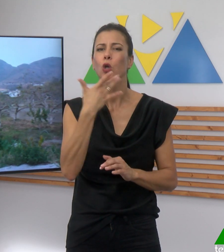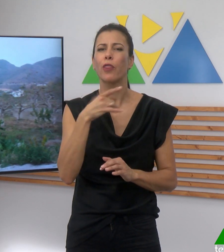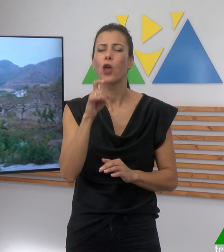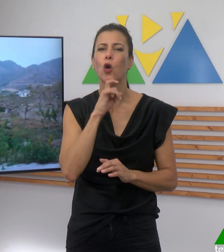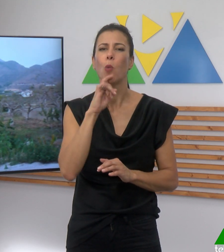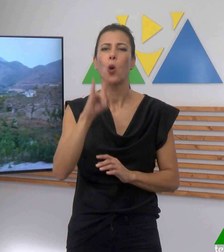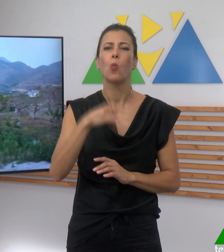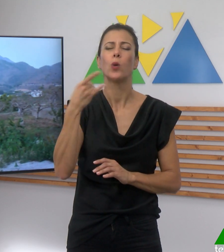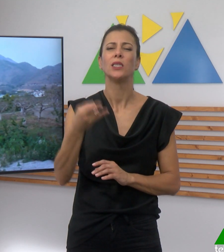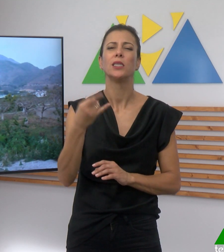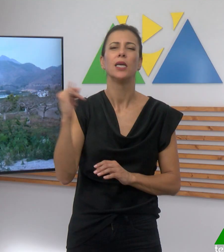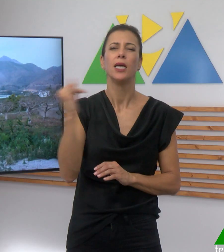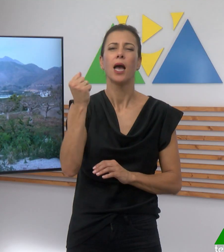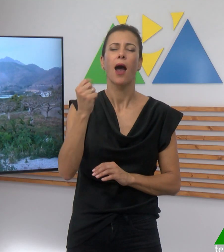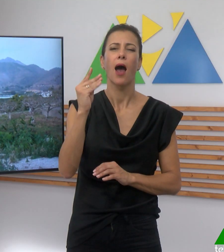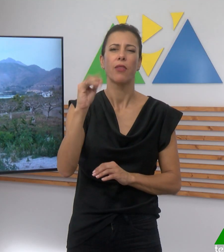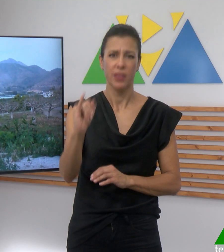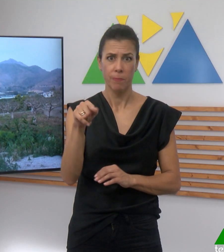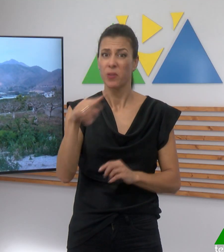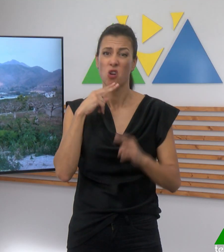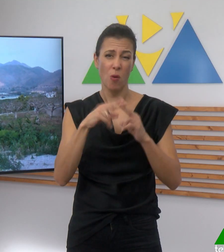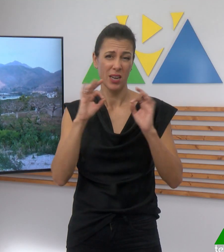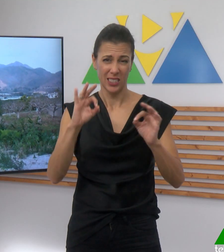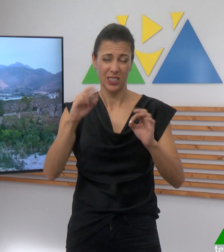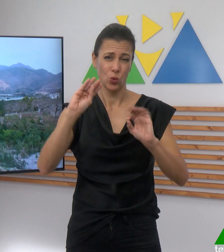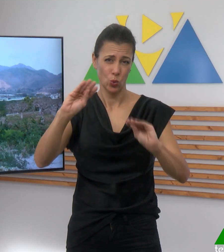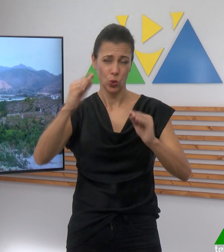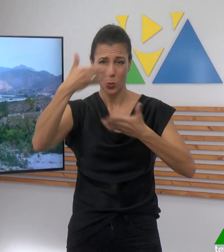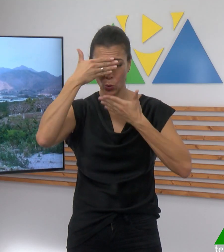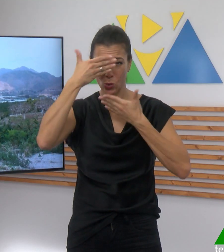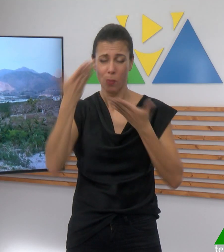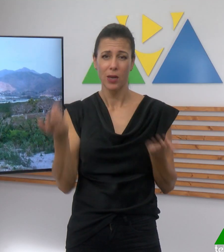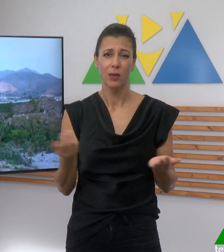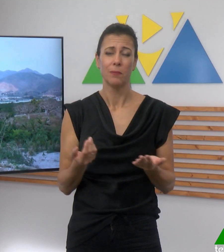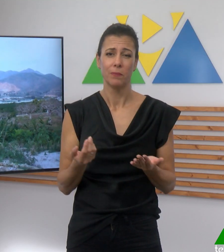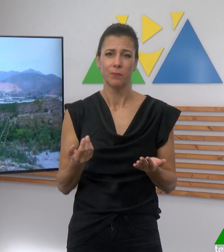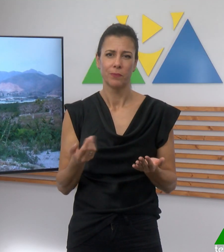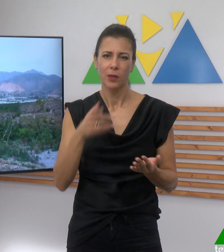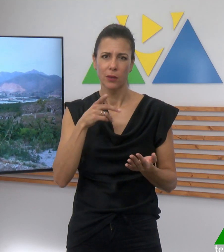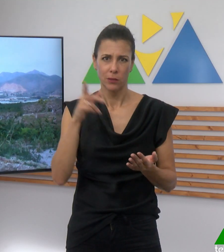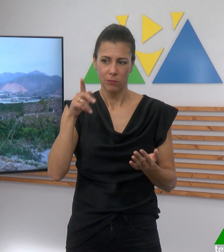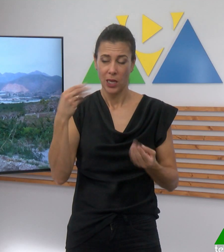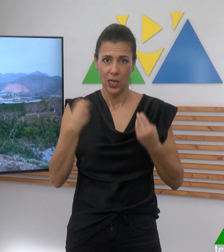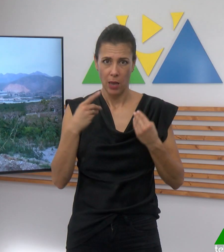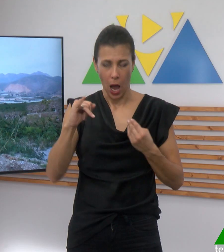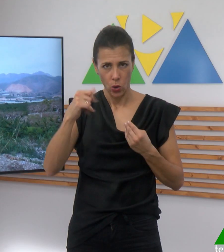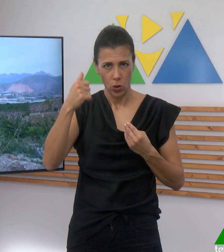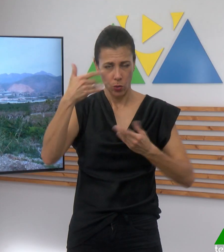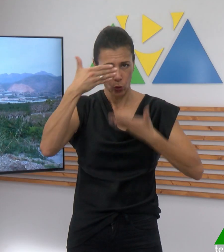el jid hadid es un musulmán de de padura que vivía en padura y reciben